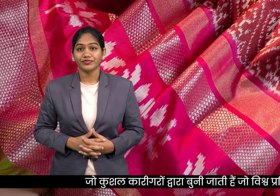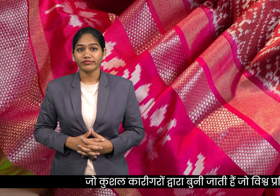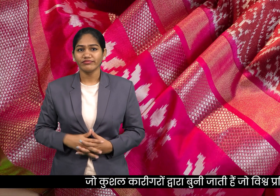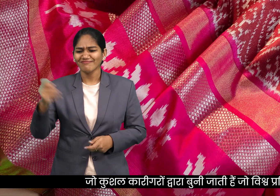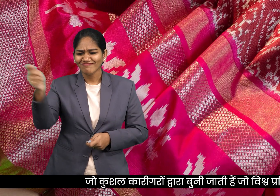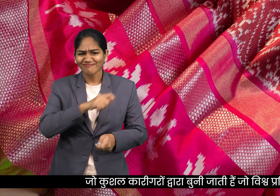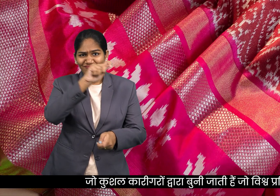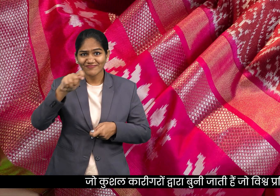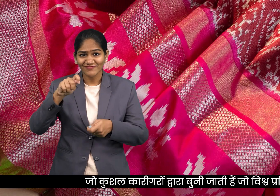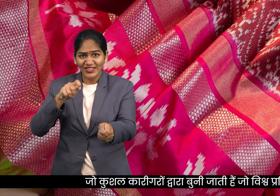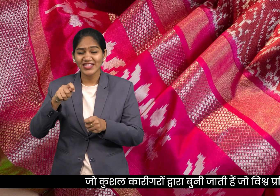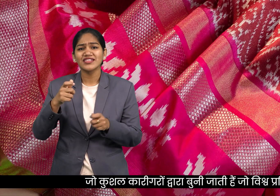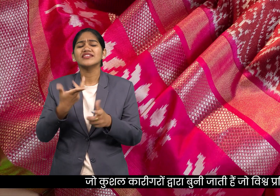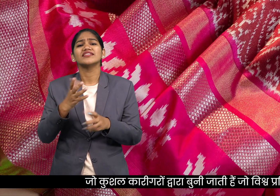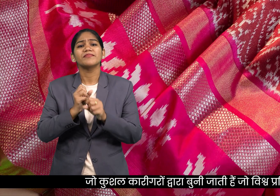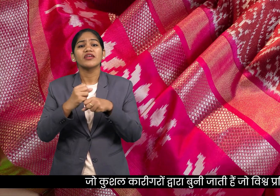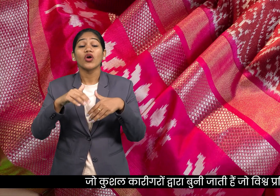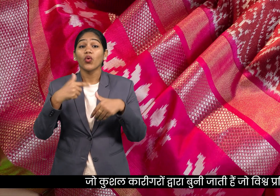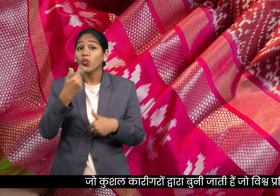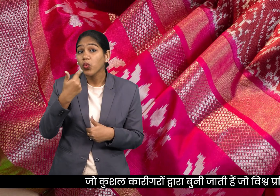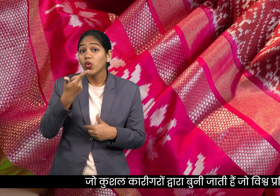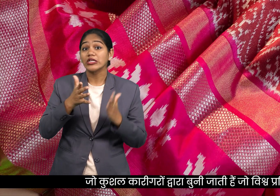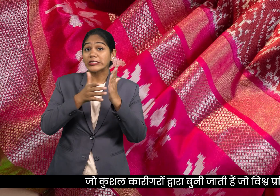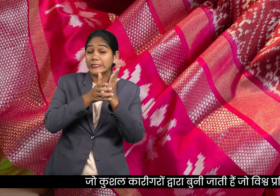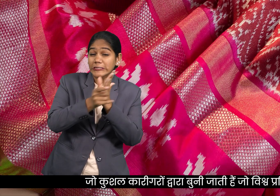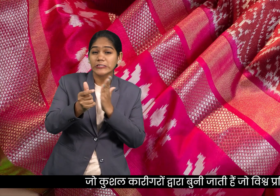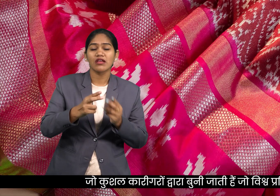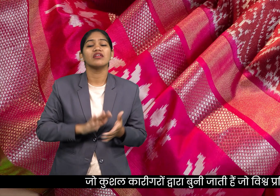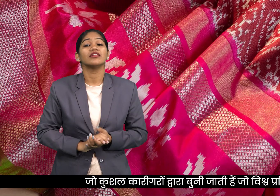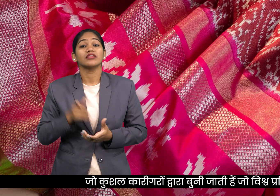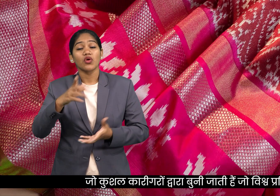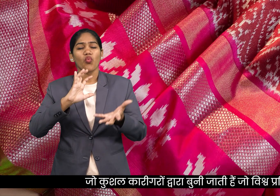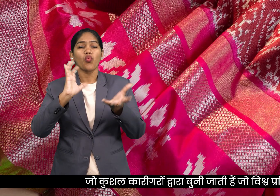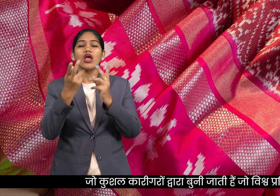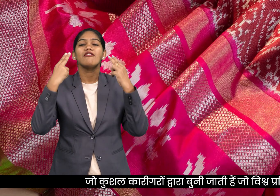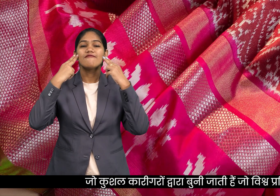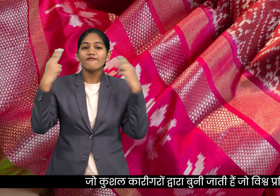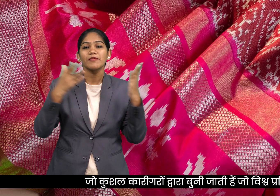जो कुशल कारीगरों द्वारा बुनी जाती है, जो विश्व प्रसिद्ध भी हैं।